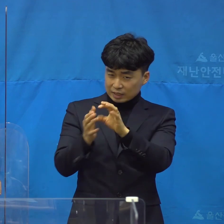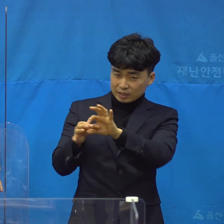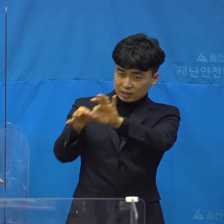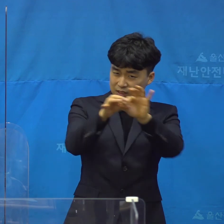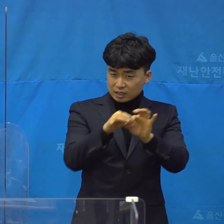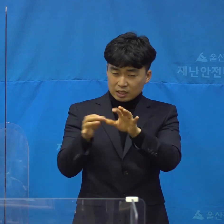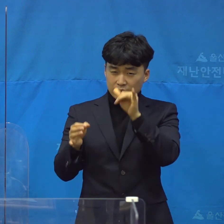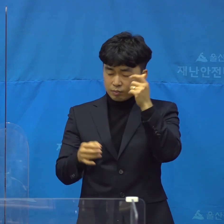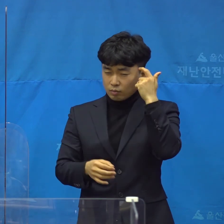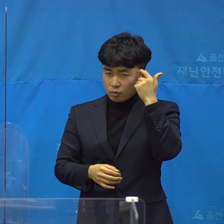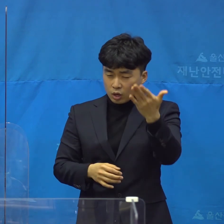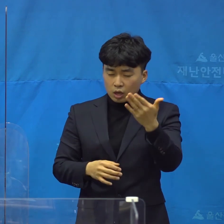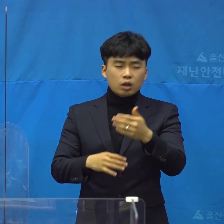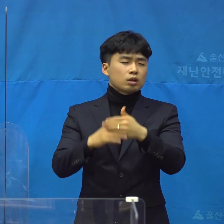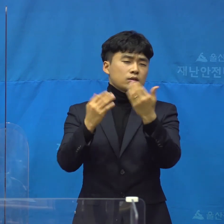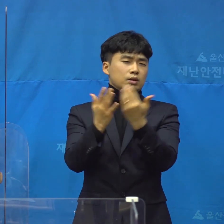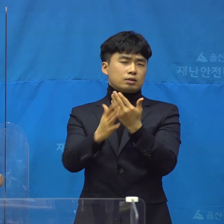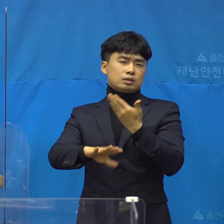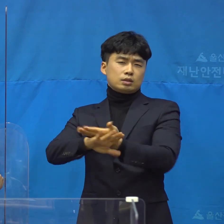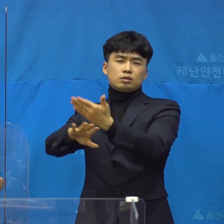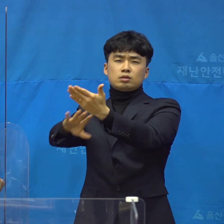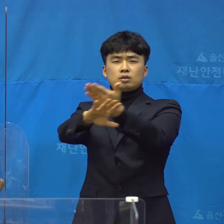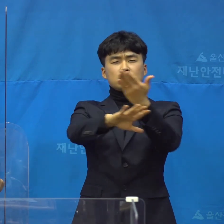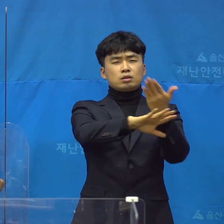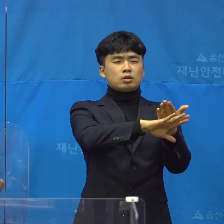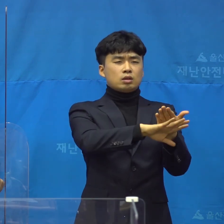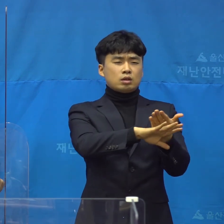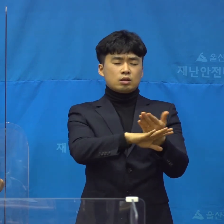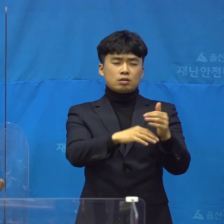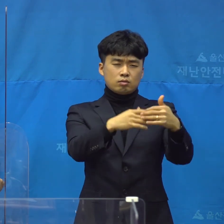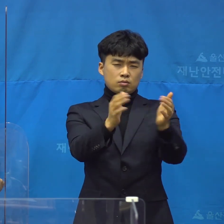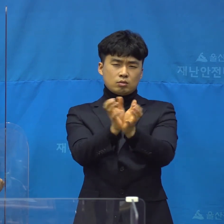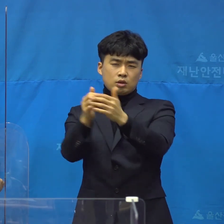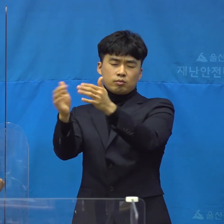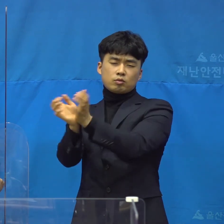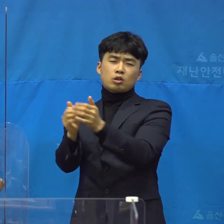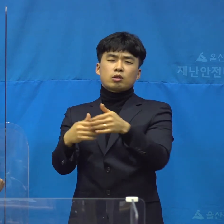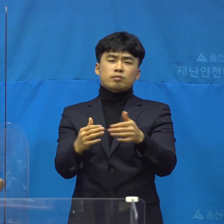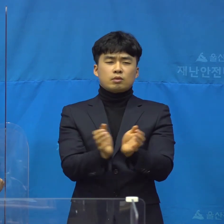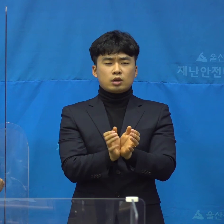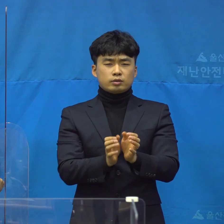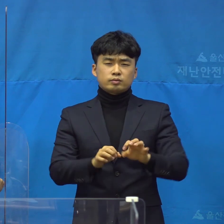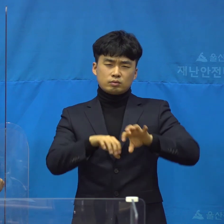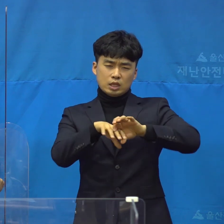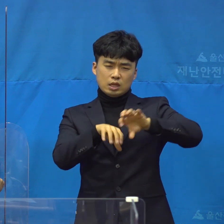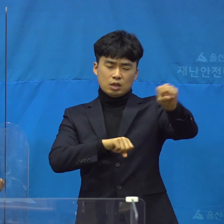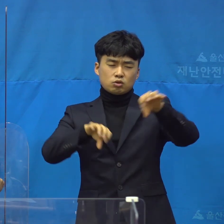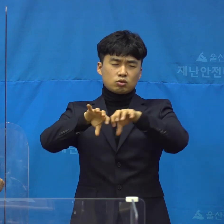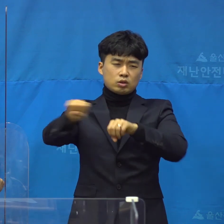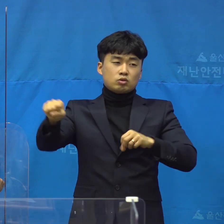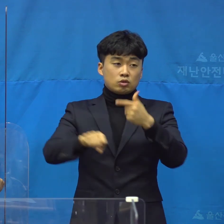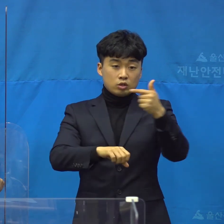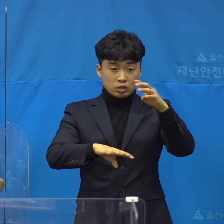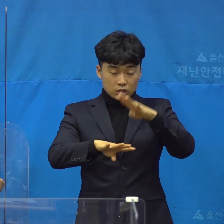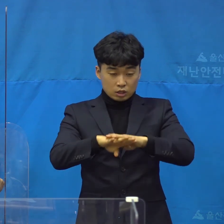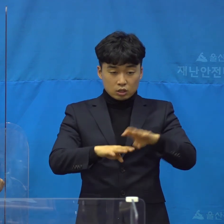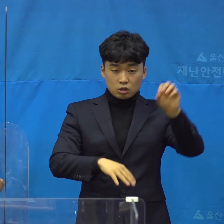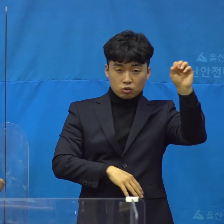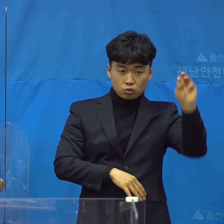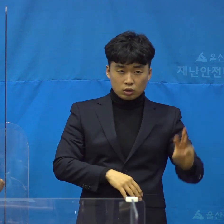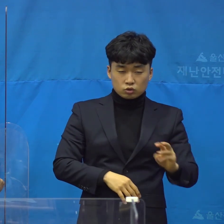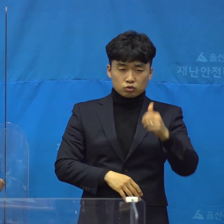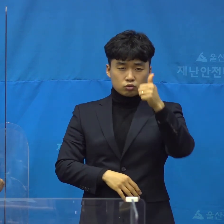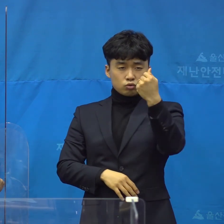왜냐하면 아예 다 다른. 근데 이게 이제 지금 정부에서도 그렇고 대전, 광주,